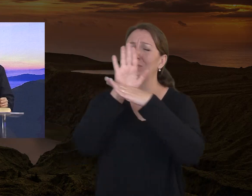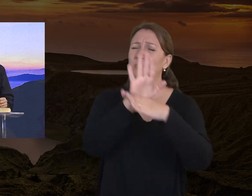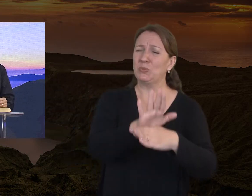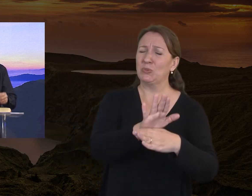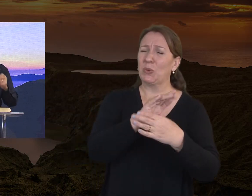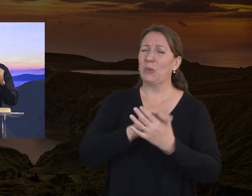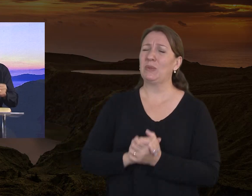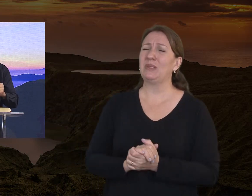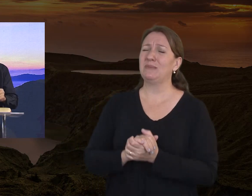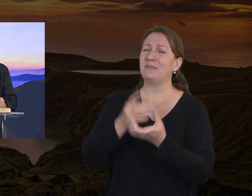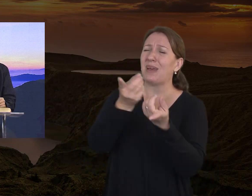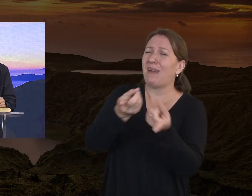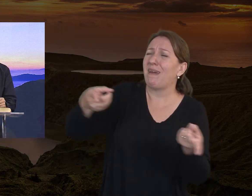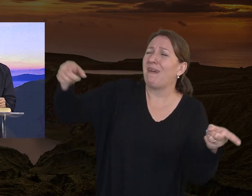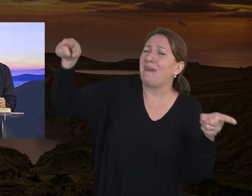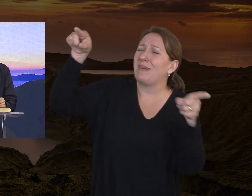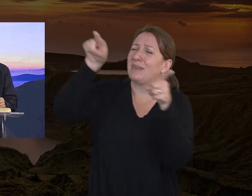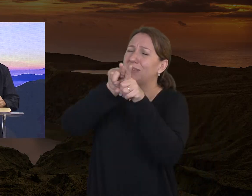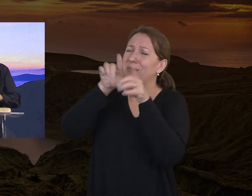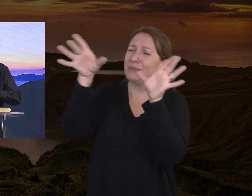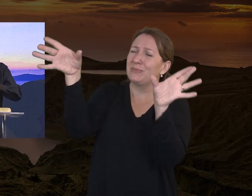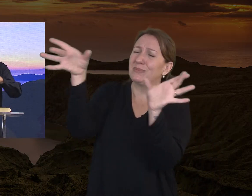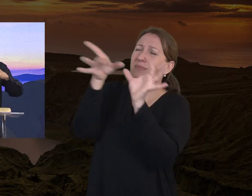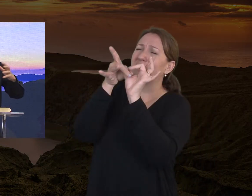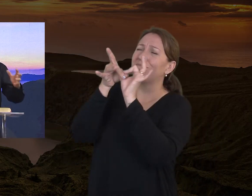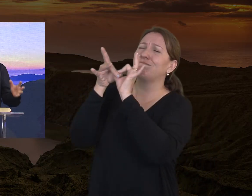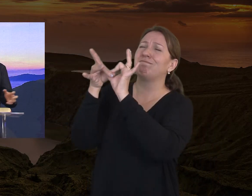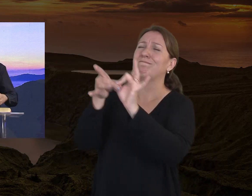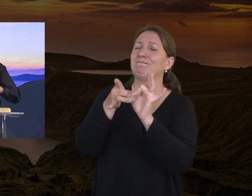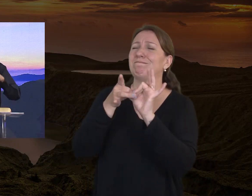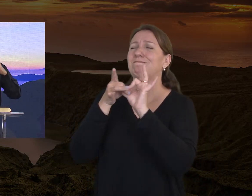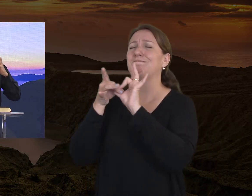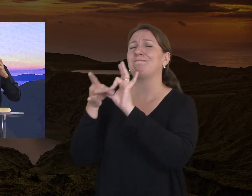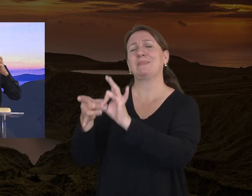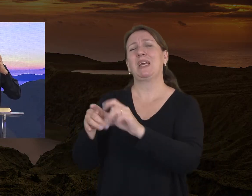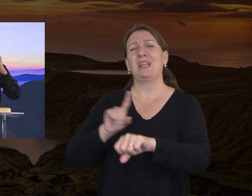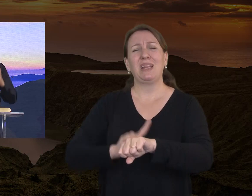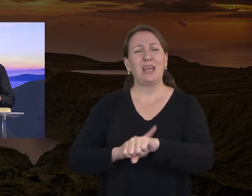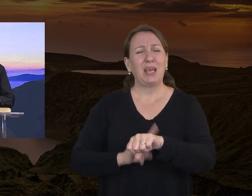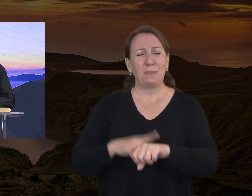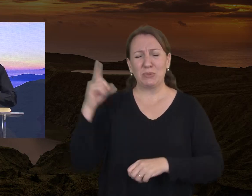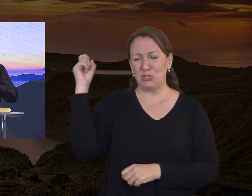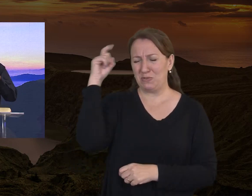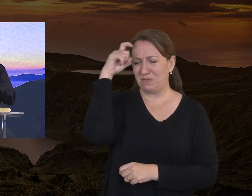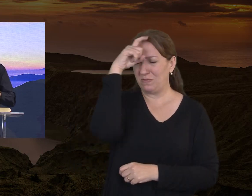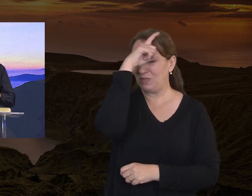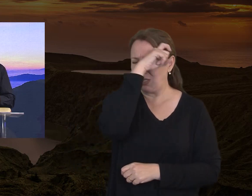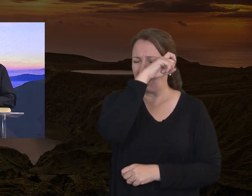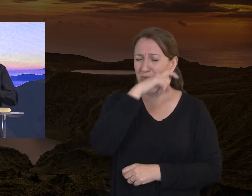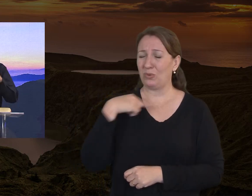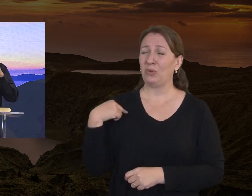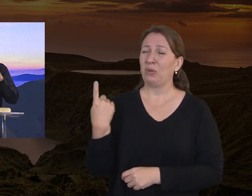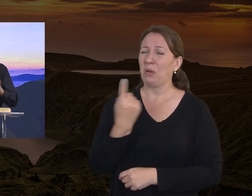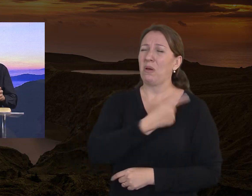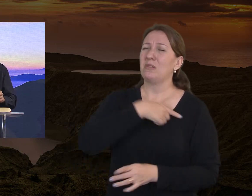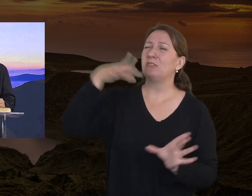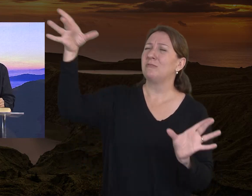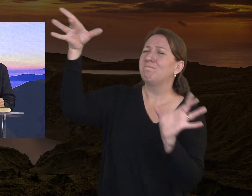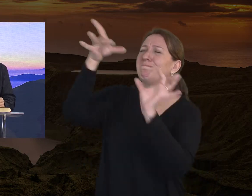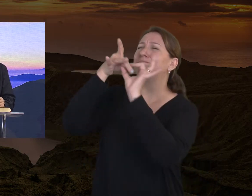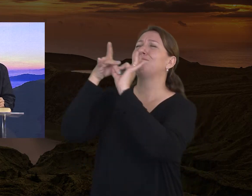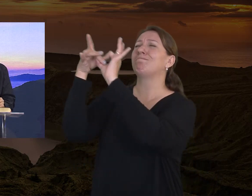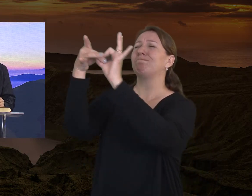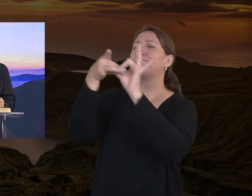realmente nos reconciliando contigo, usando esses momentos difíceis para voltar para o Senhor, no Santo dos Santos, viver no